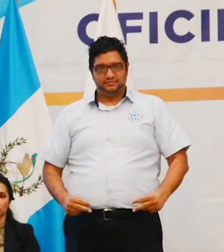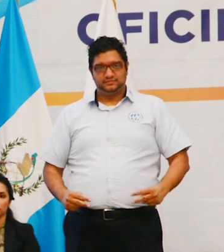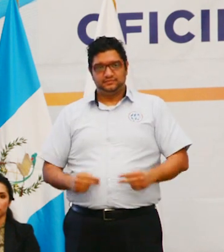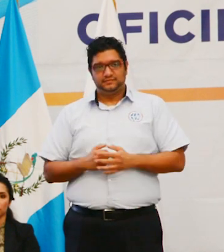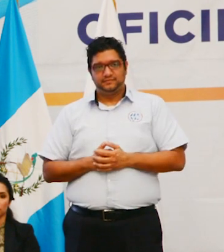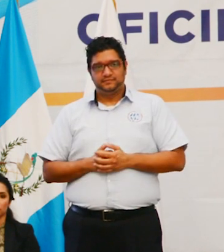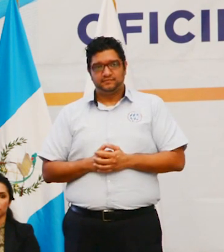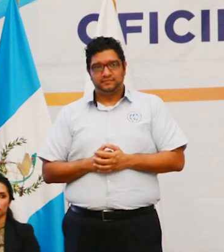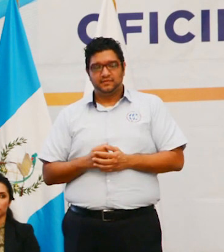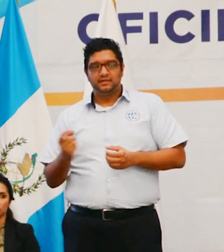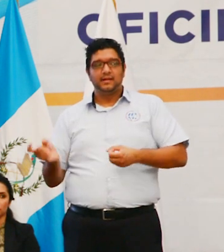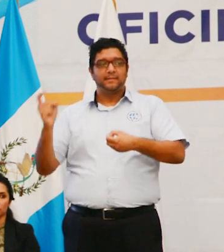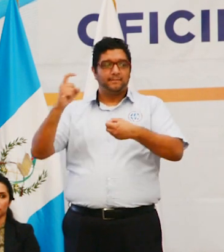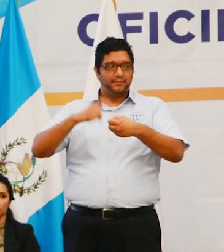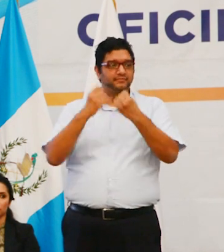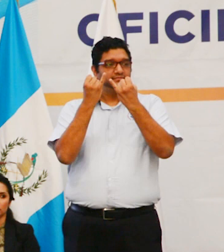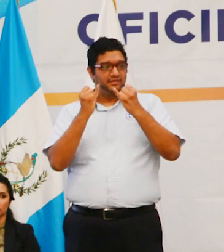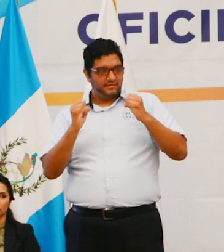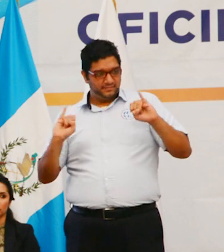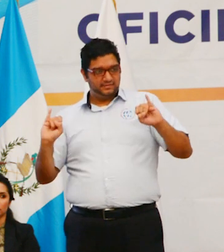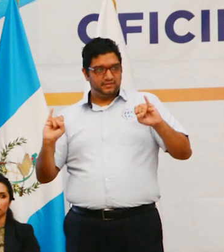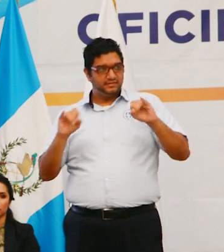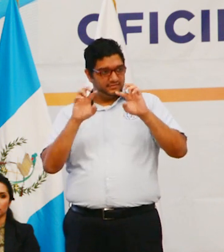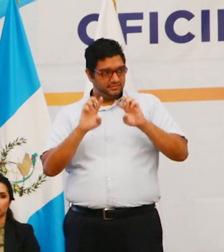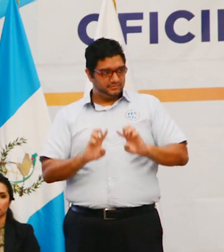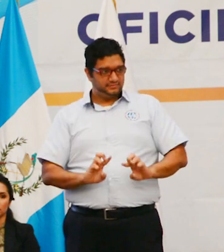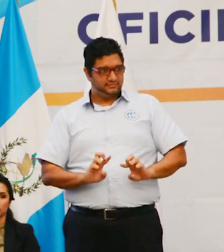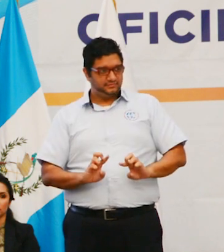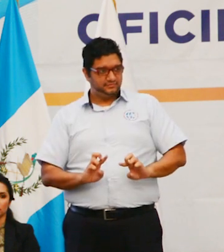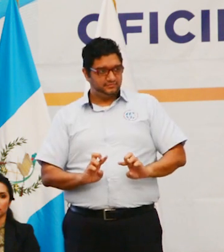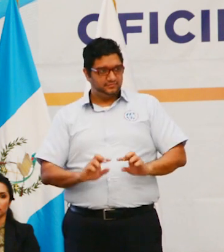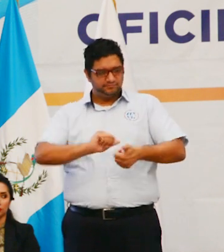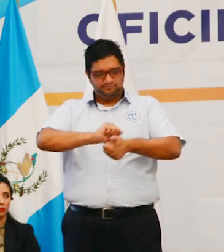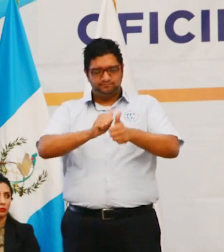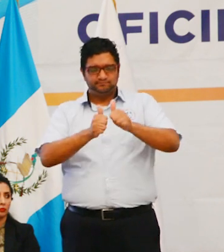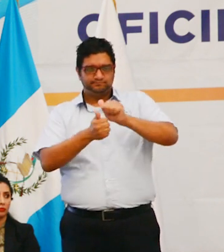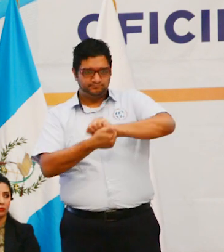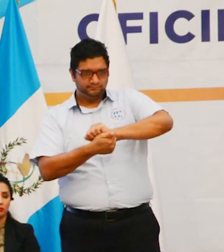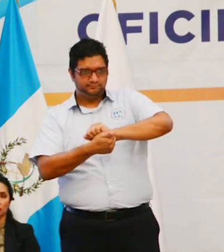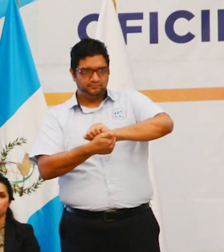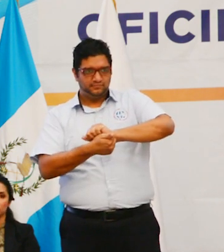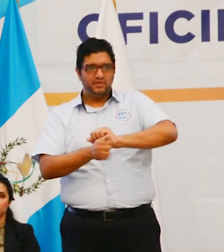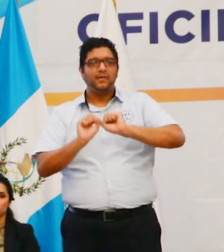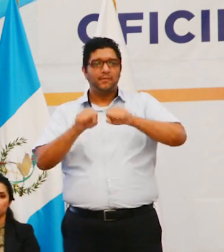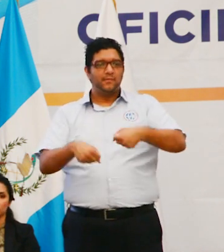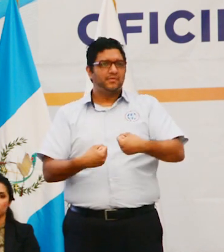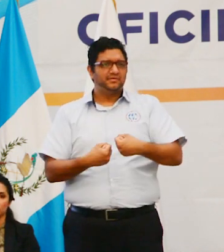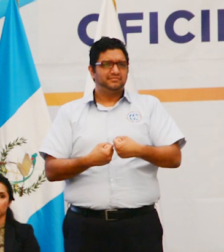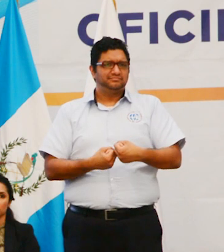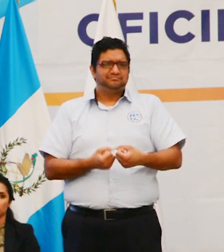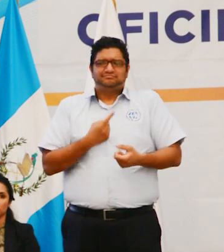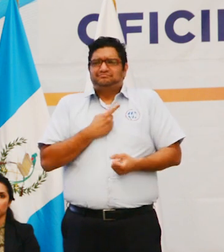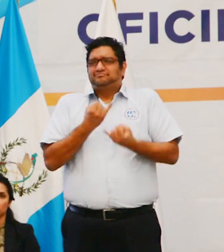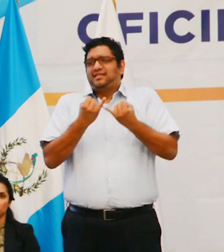discapacidad involucran la independencia de cada persona, que con esos ajustes razonables puede desenvolverse en la vida